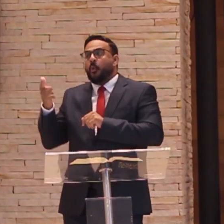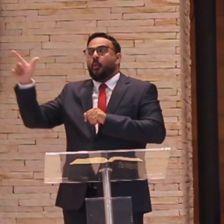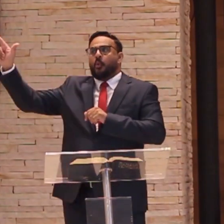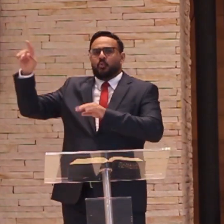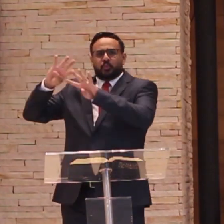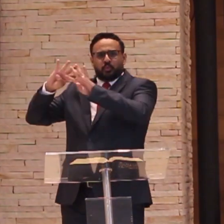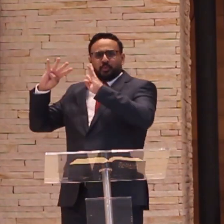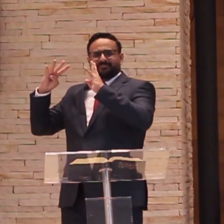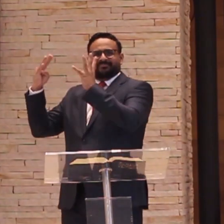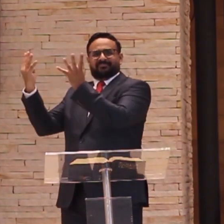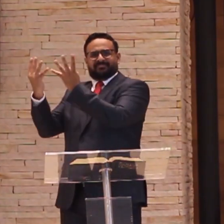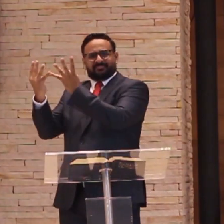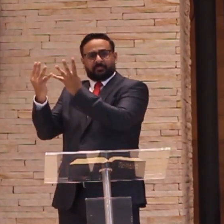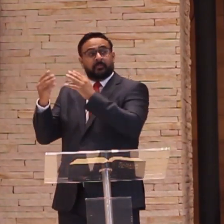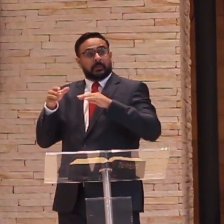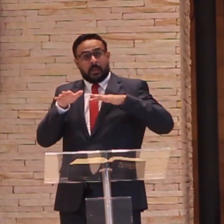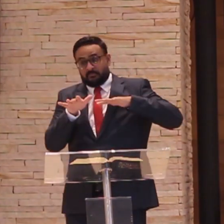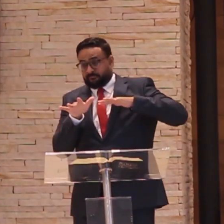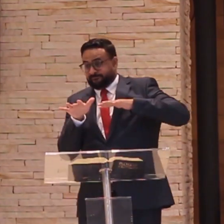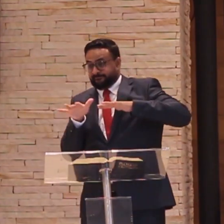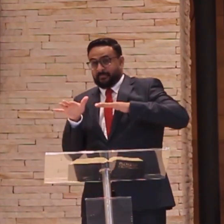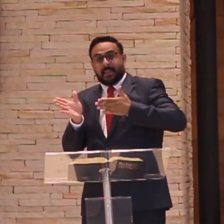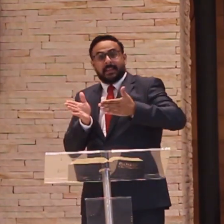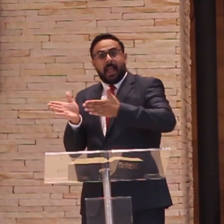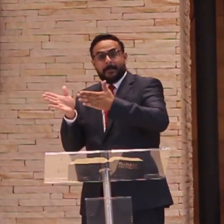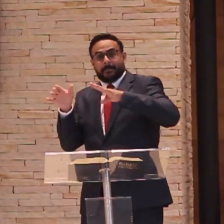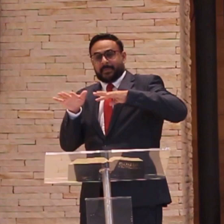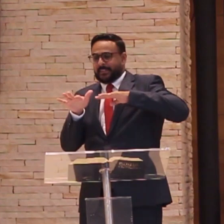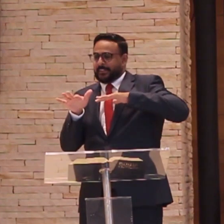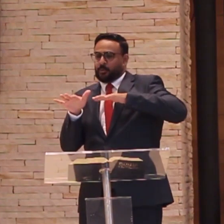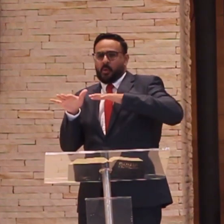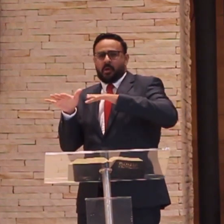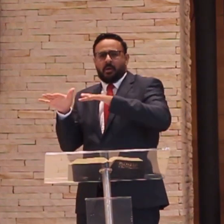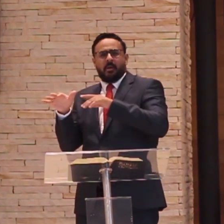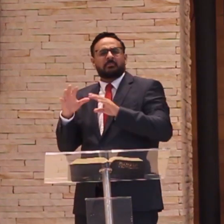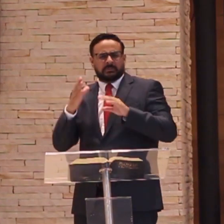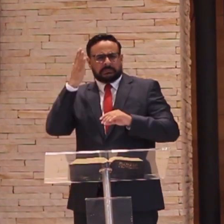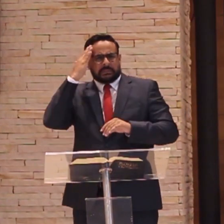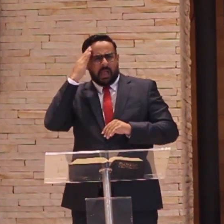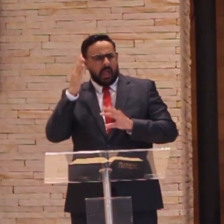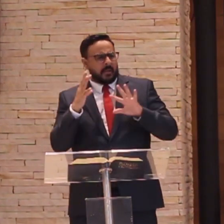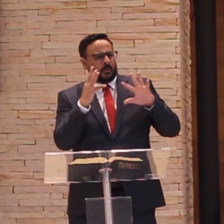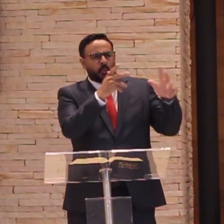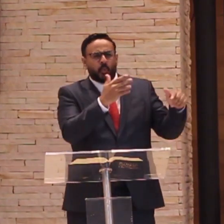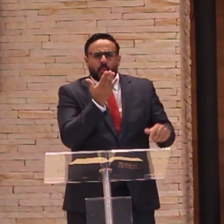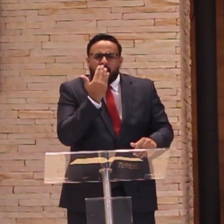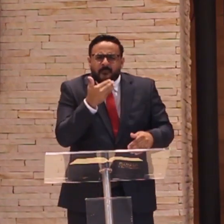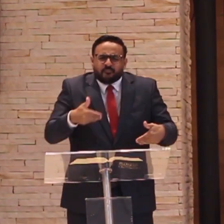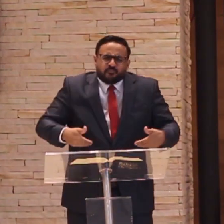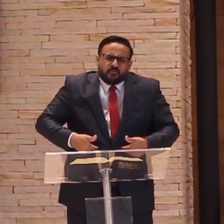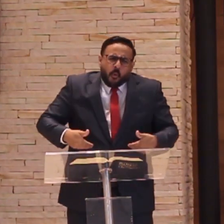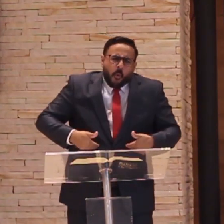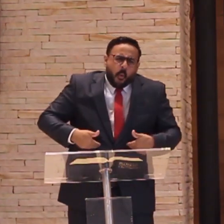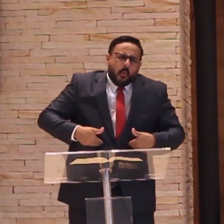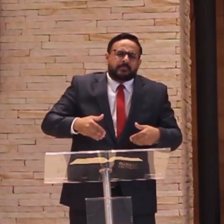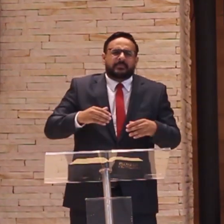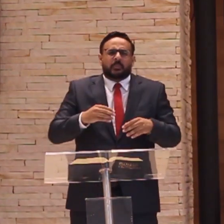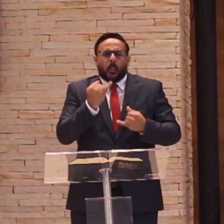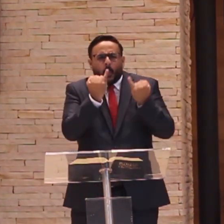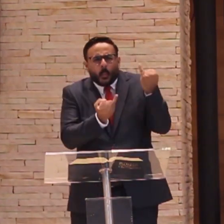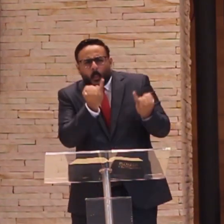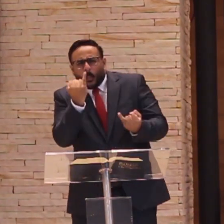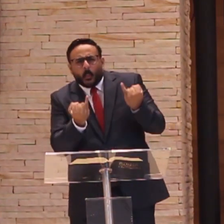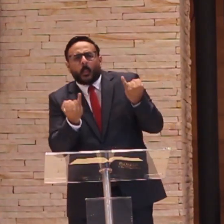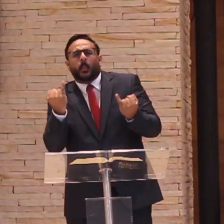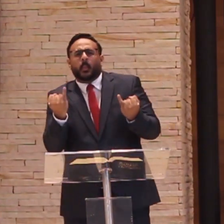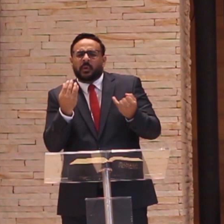lugar para poder libertar os presos. E os soldados que prendiam os judeus precisavam transportar os